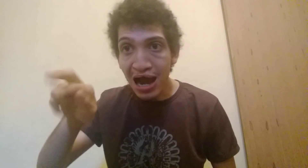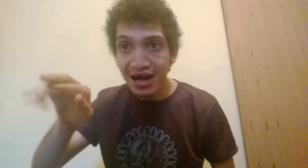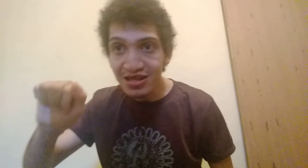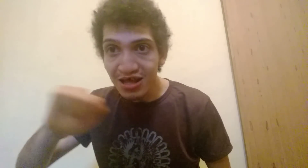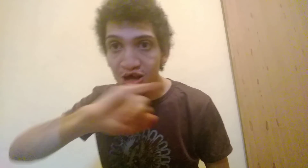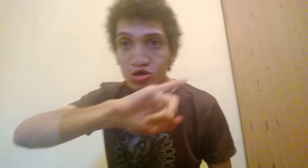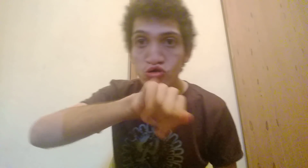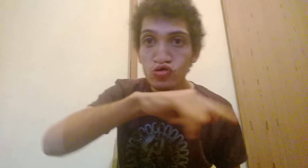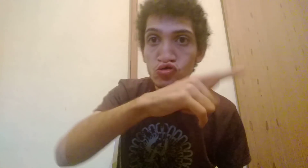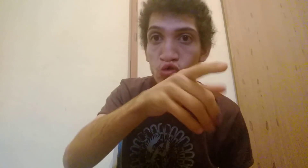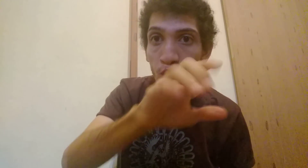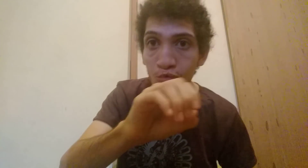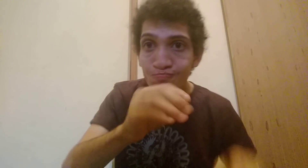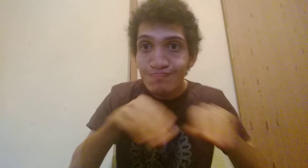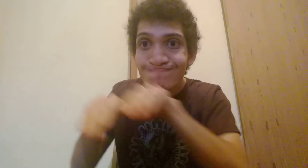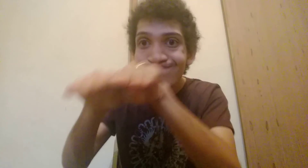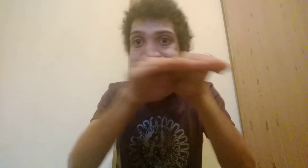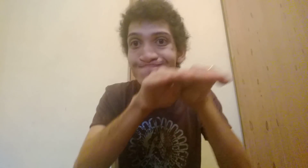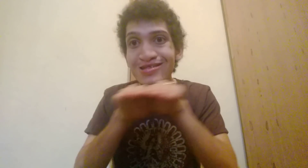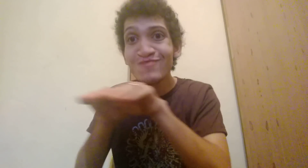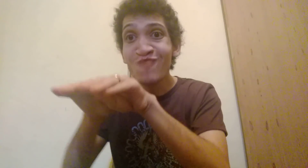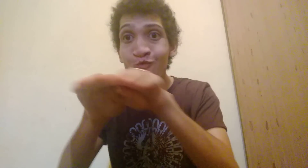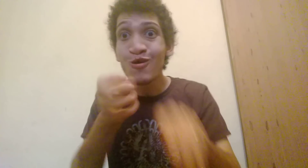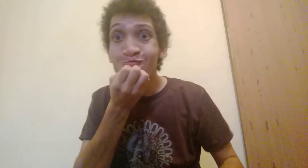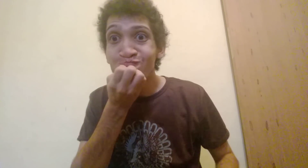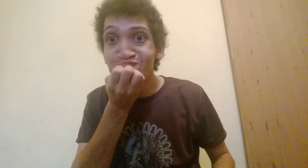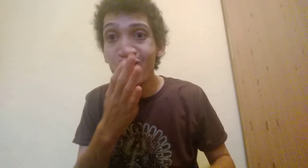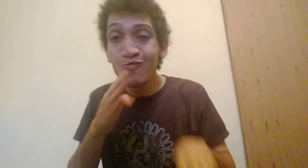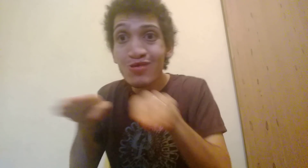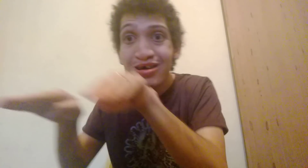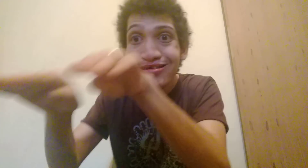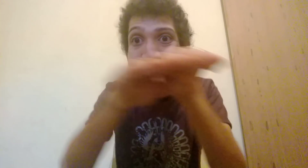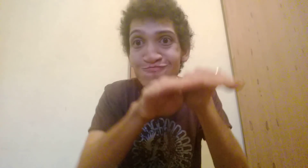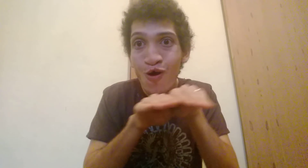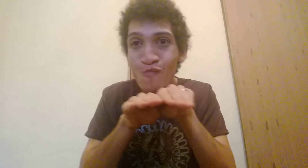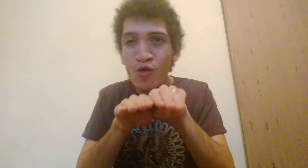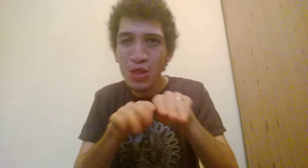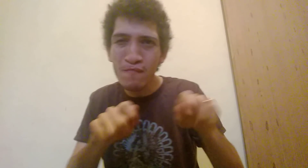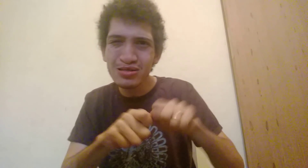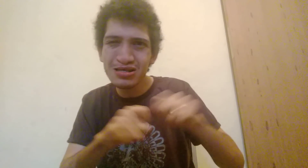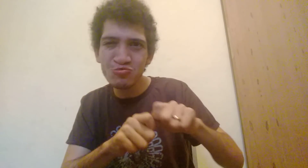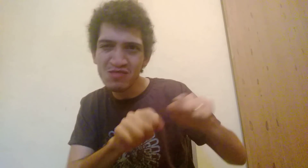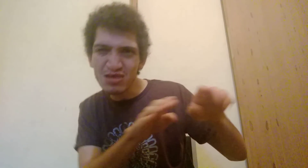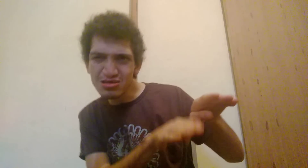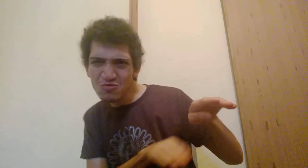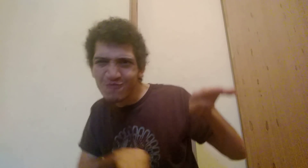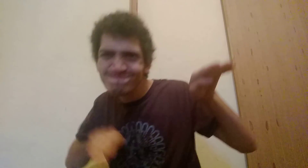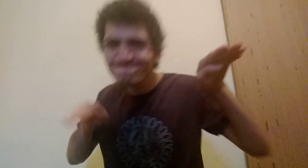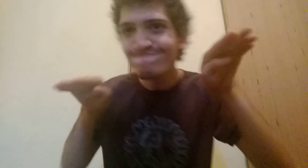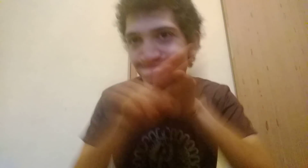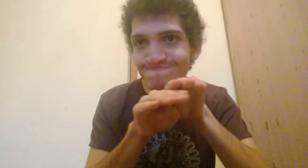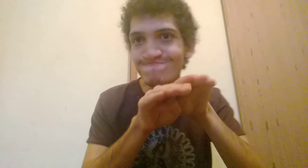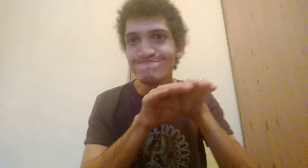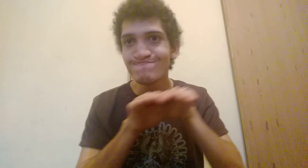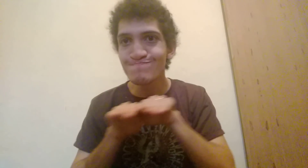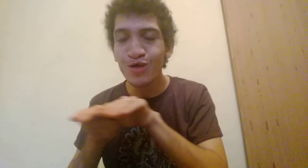Maria e João igual. Vão igual. Eu posso até fazer essa expressão, ó. Então,